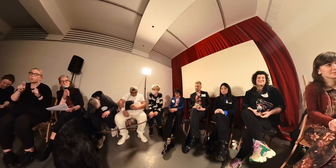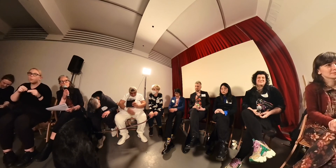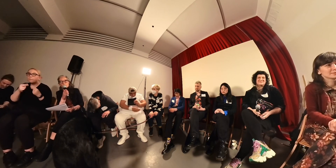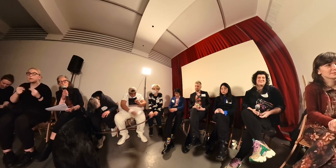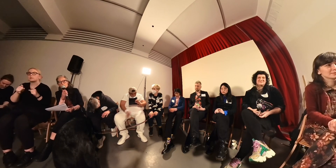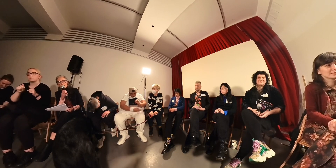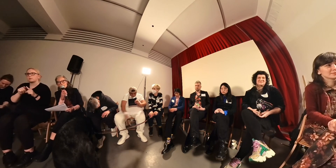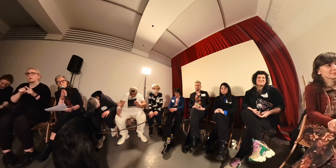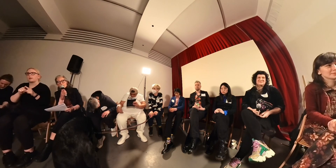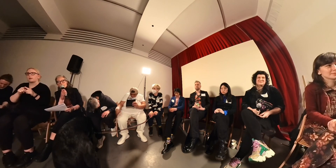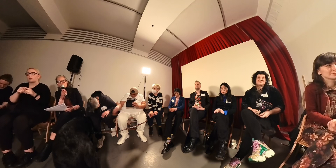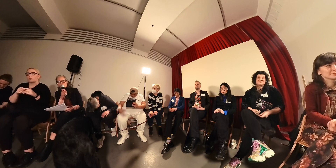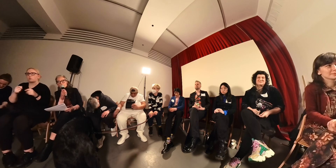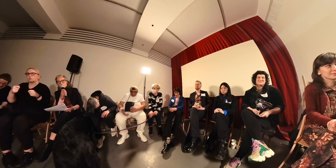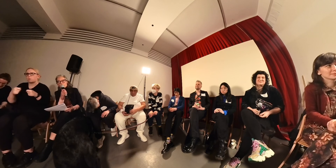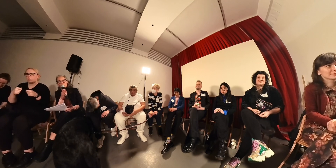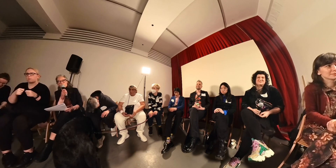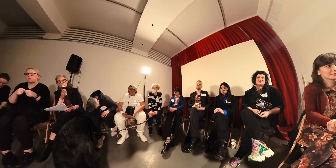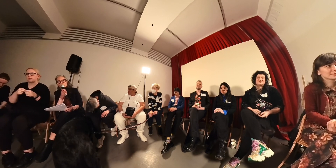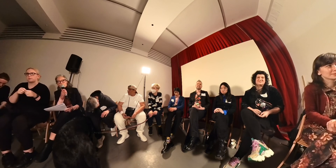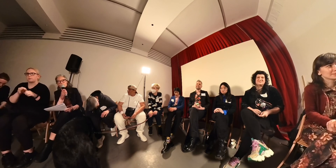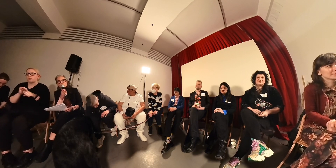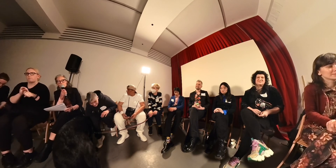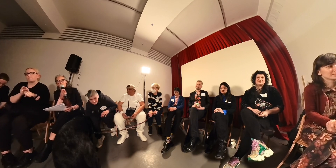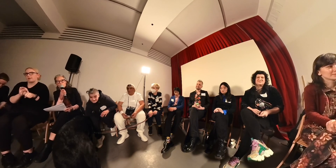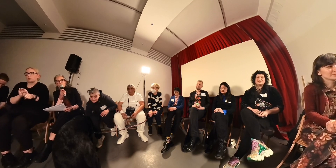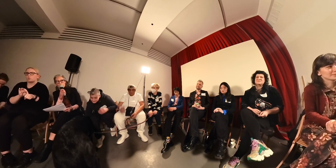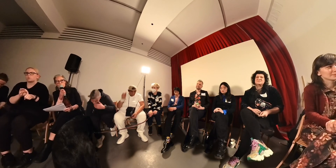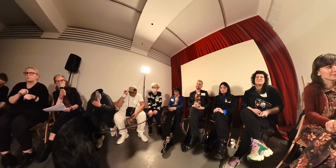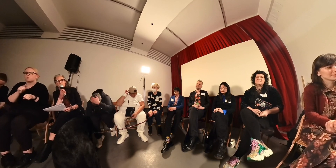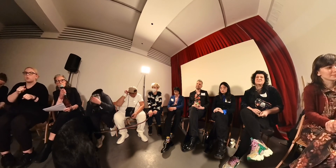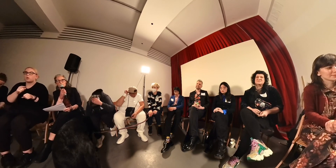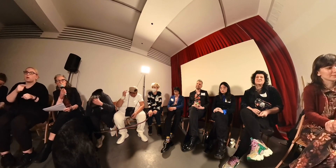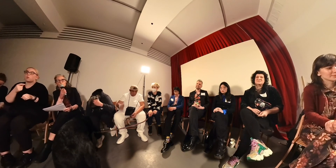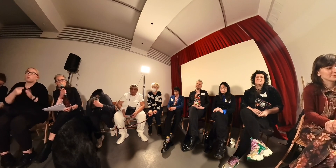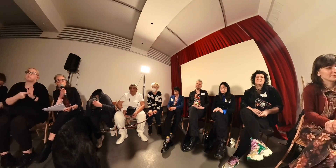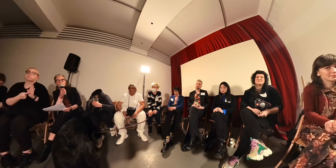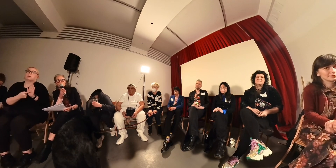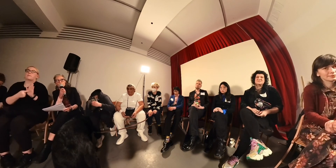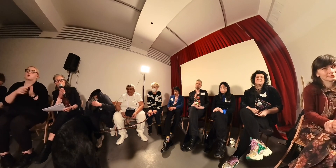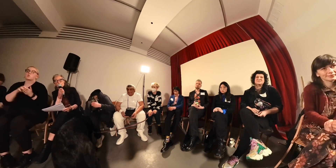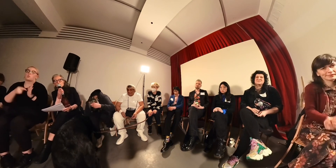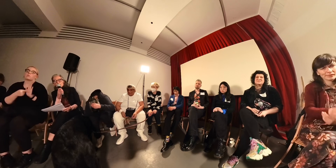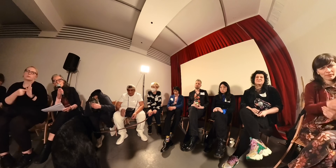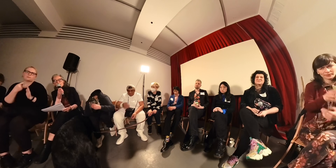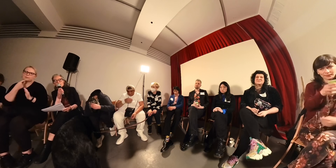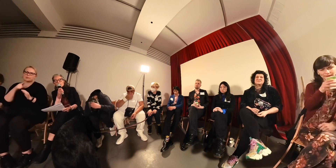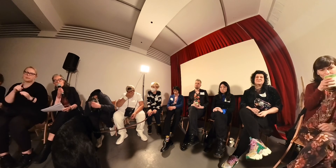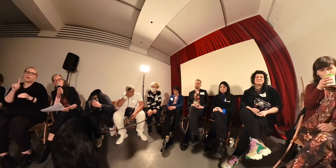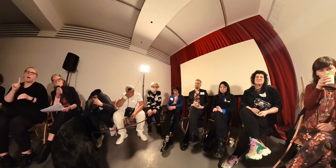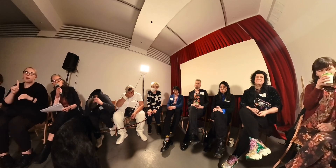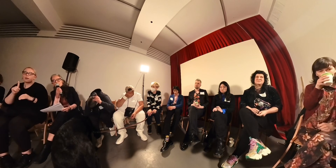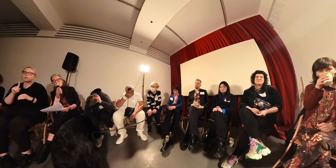těch společných věcech není asi ten fokus úplně přesně jakoby někoho reprezentovat, nějakou skupinu, ale spíš jakoby